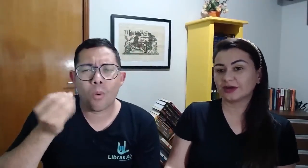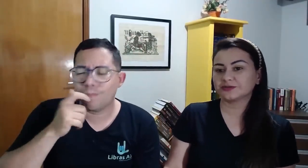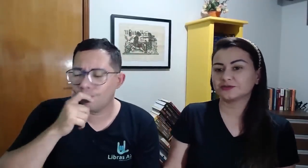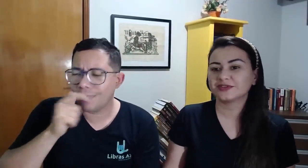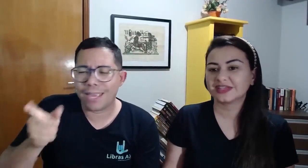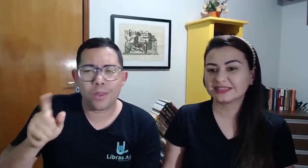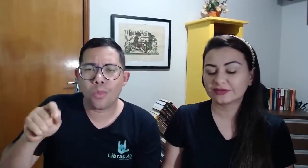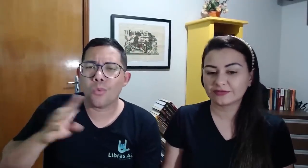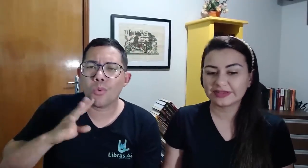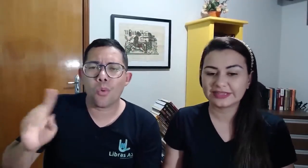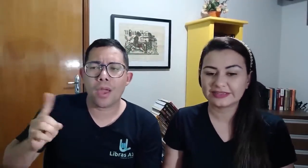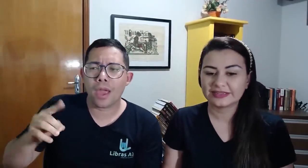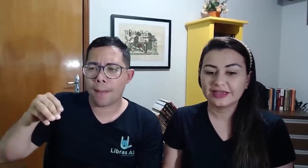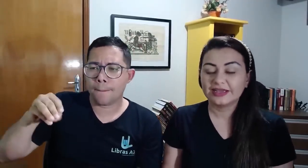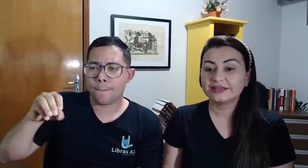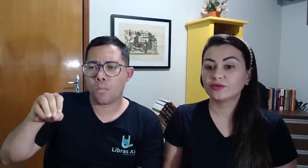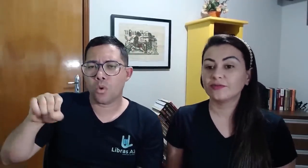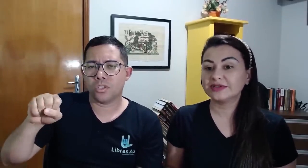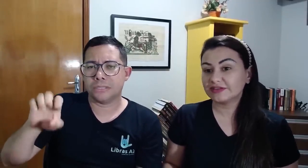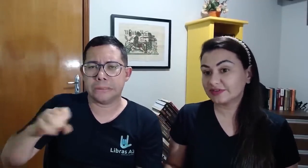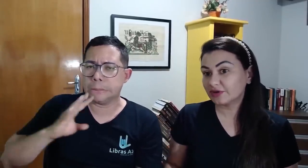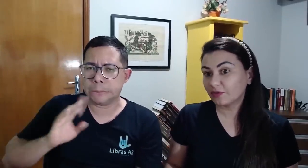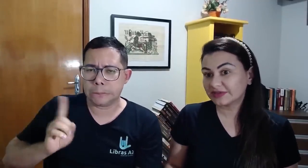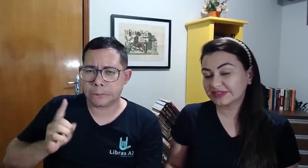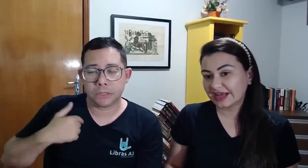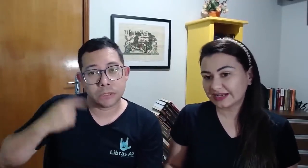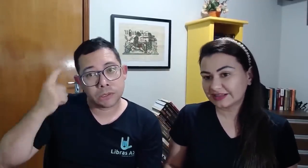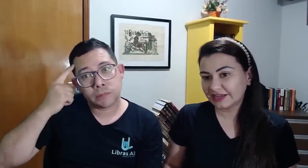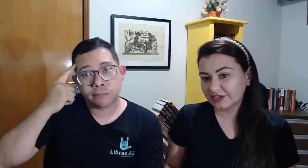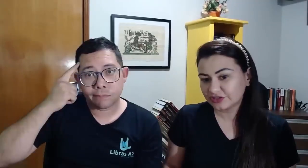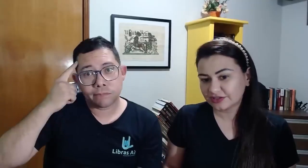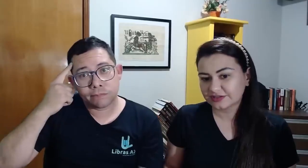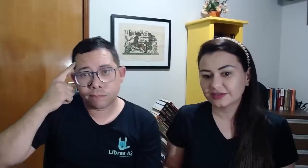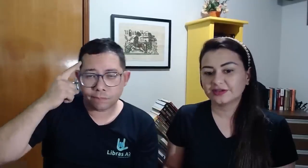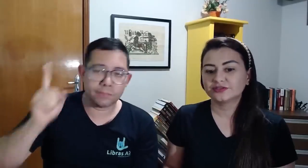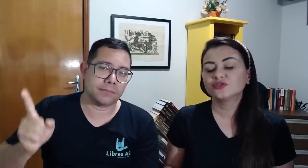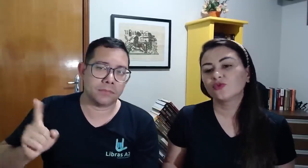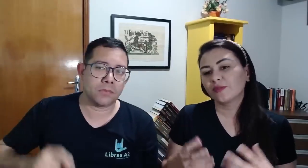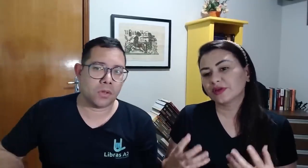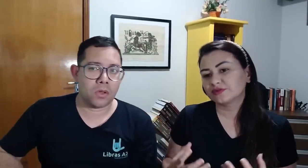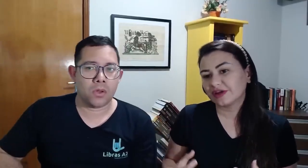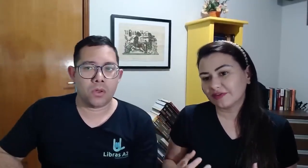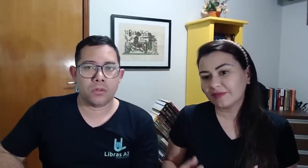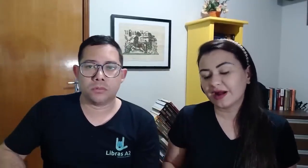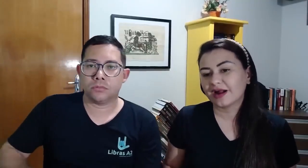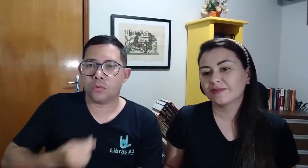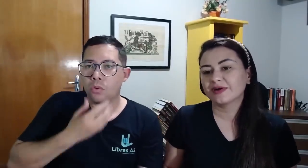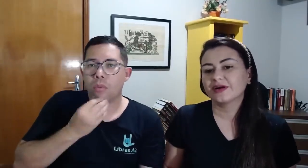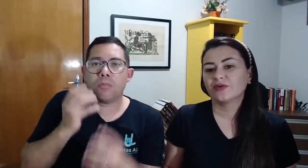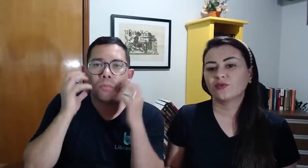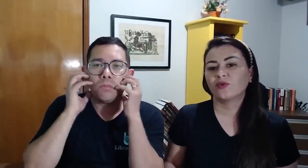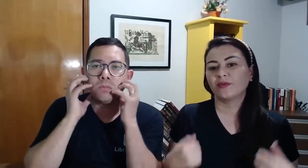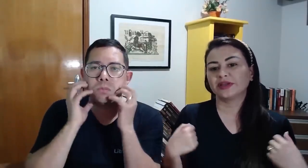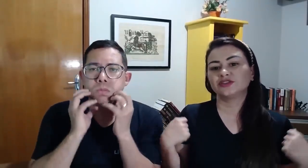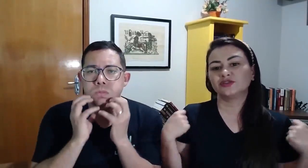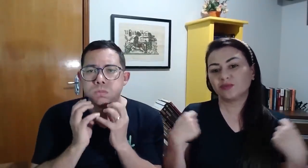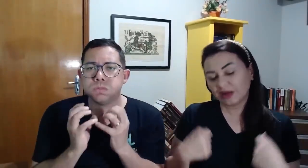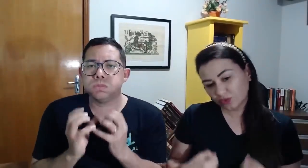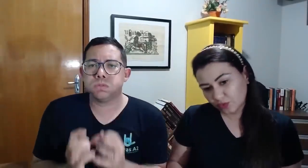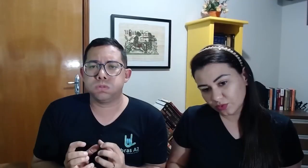de Moisés, ele não vai entender. Então eu comecei a fazer algumas características de um homem que usava barba, um homem que tinha uma túnica,